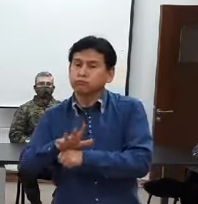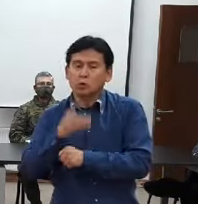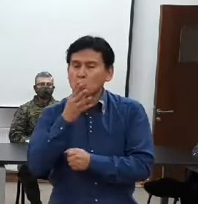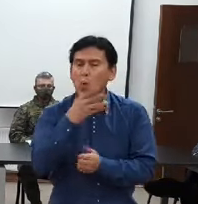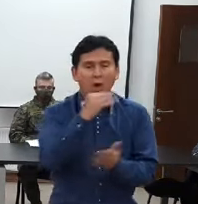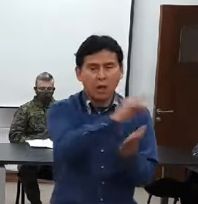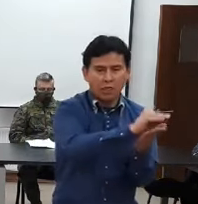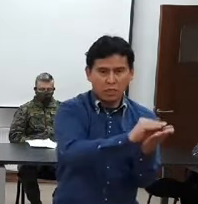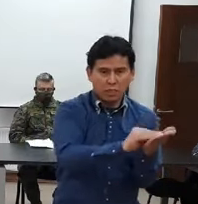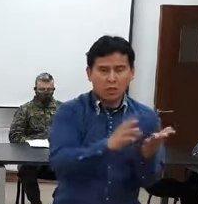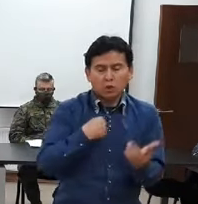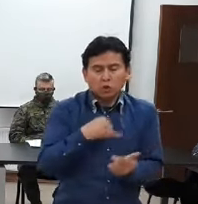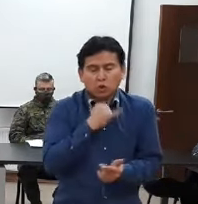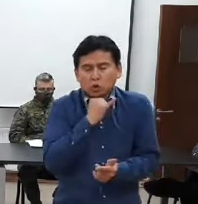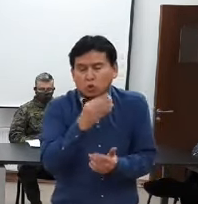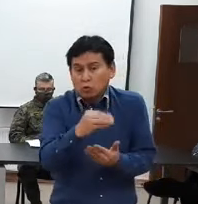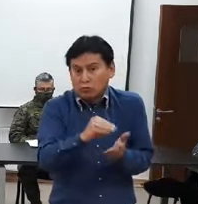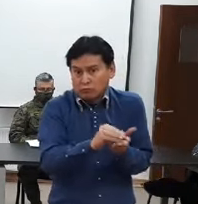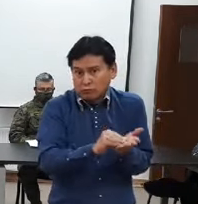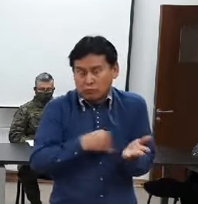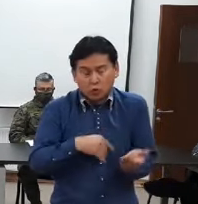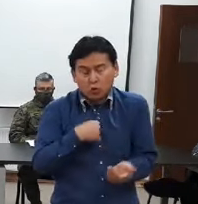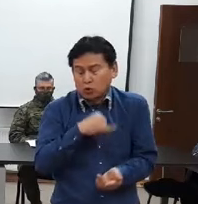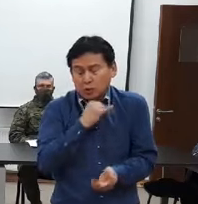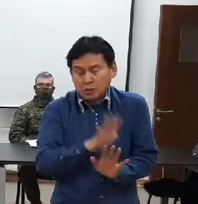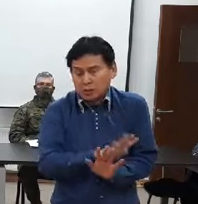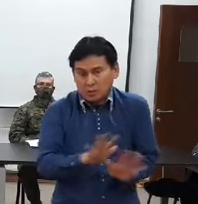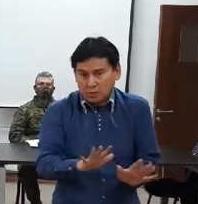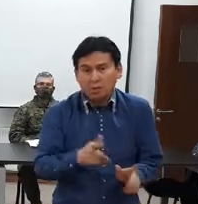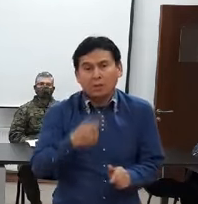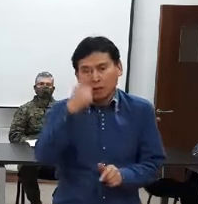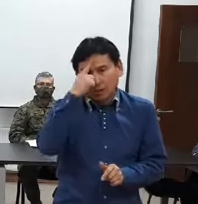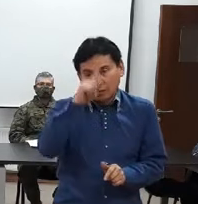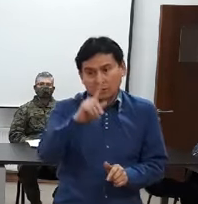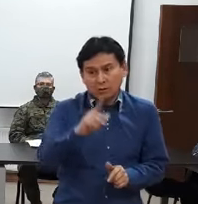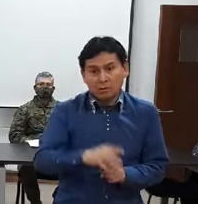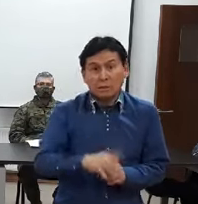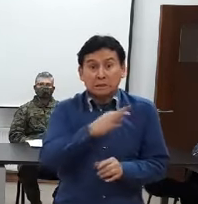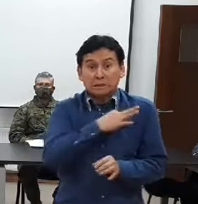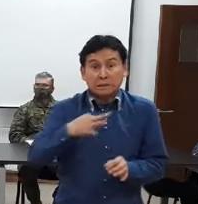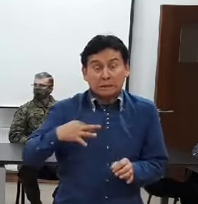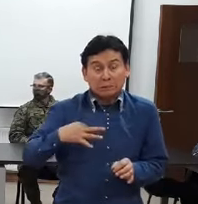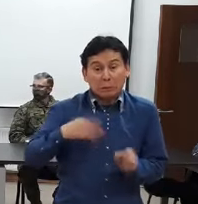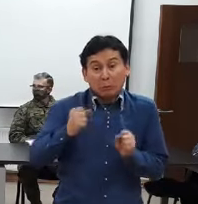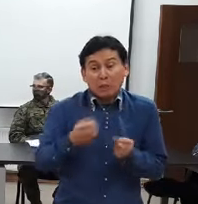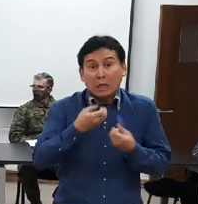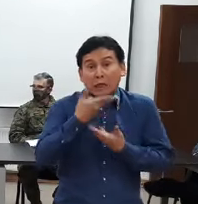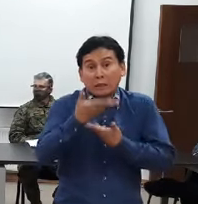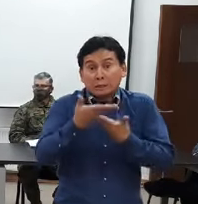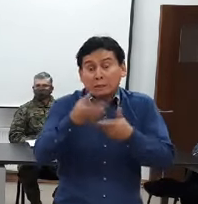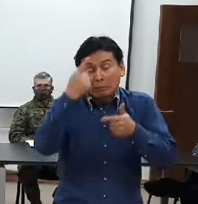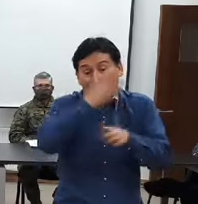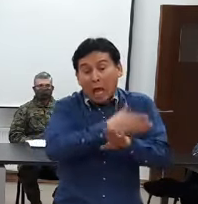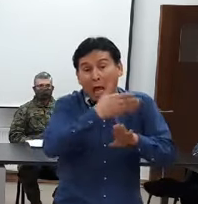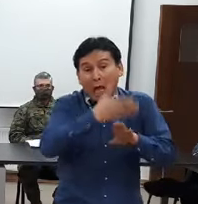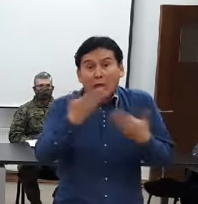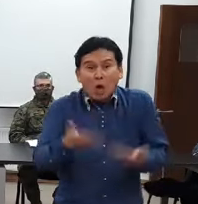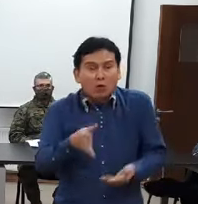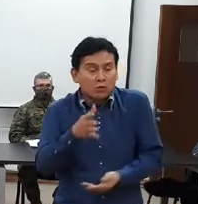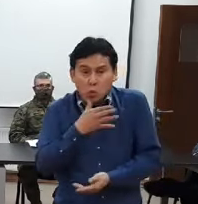antecedentes, al menos yo no los tengo. Y quizás el Seremia pudiera decirnos si hay algo, pero hasta la hora lo